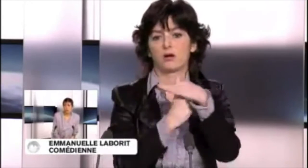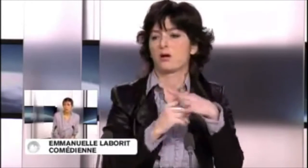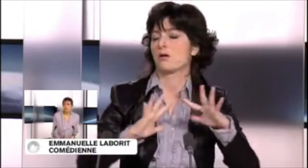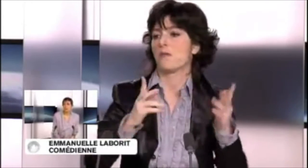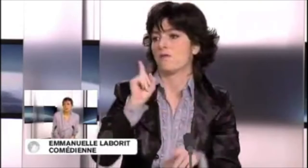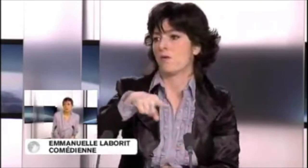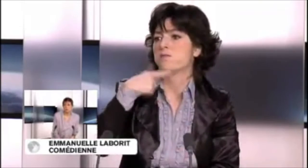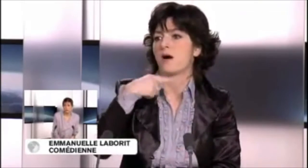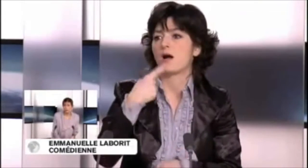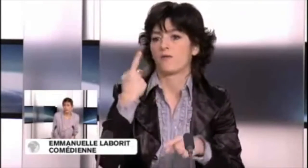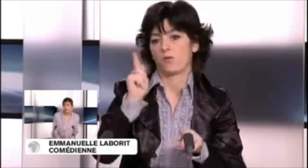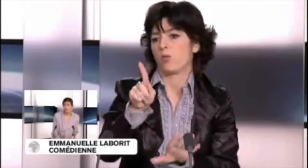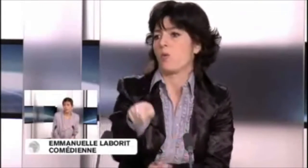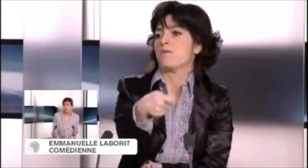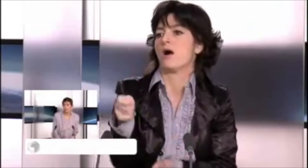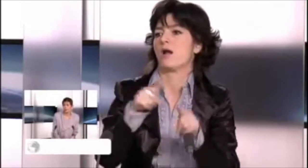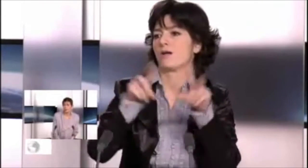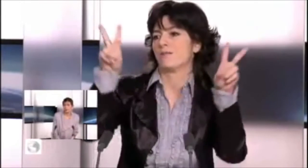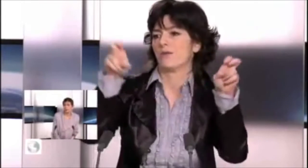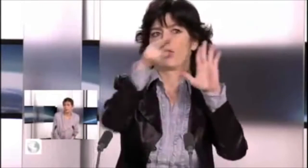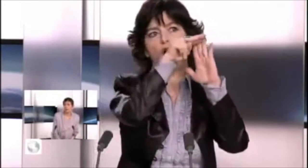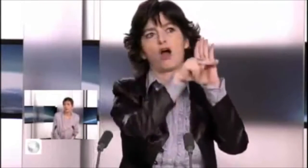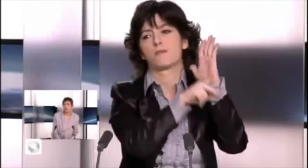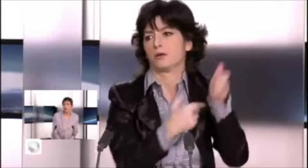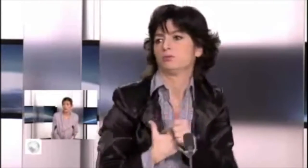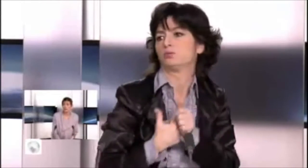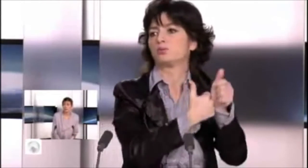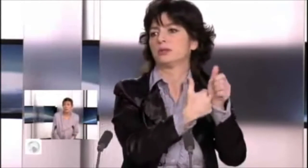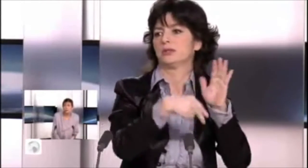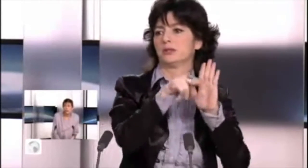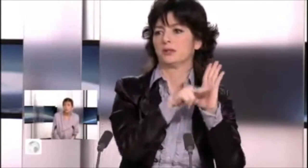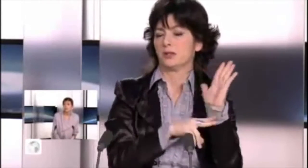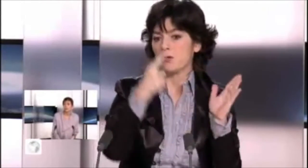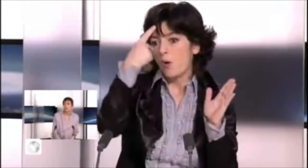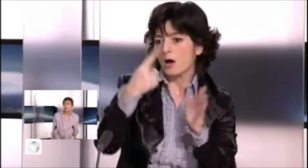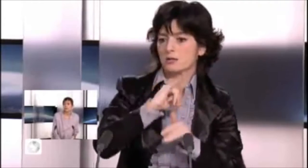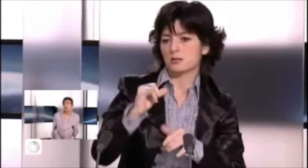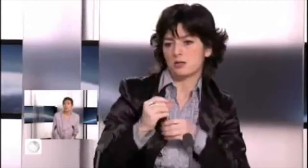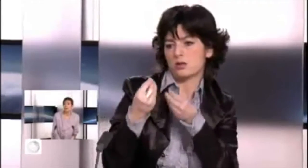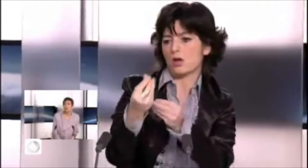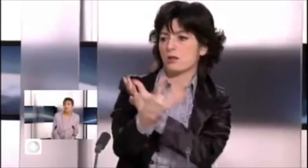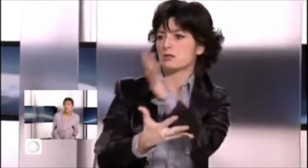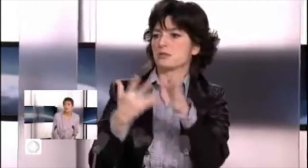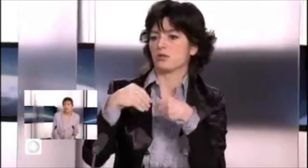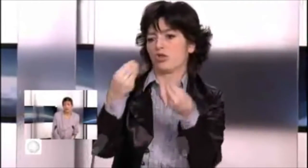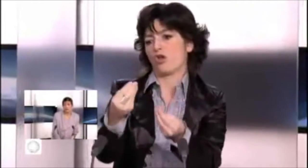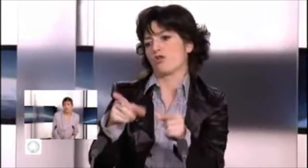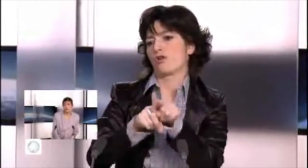pour permettre à leur enfant de s'intégrer dans la société. Pour cela, il faut être normal, il faut répondre aux normes d'une société, donc il faut parler. Ils pensent que si